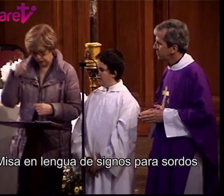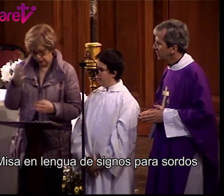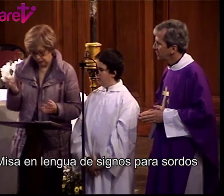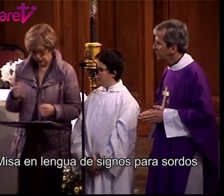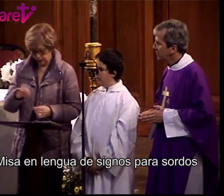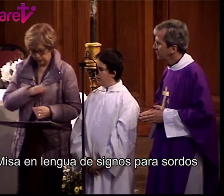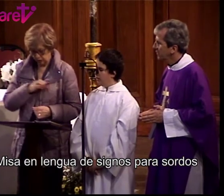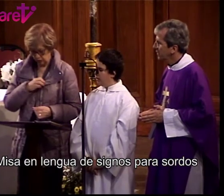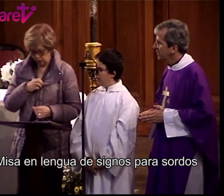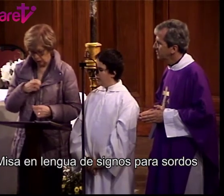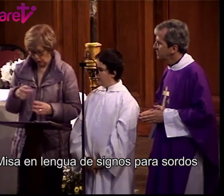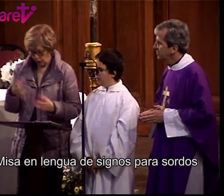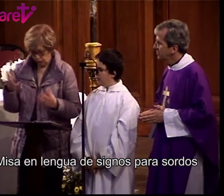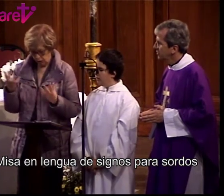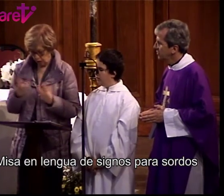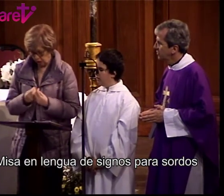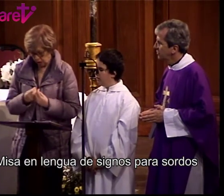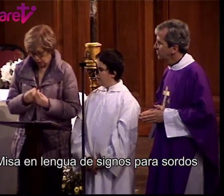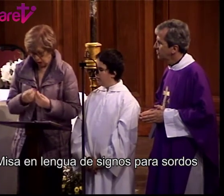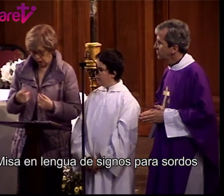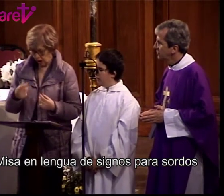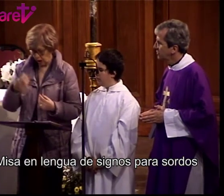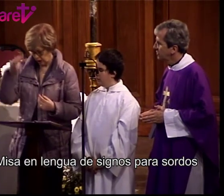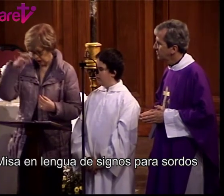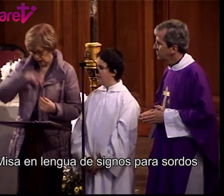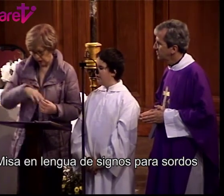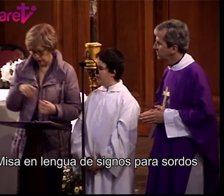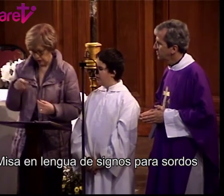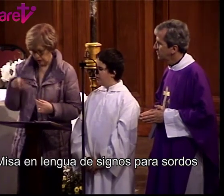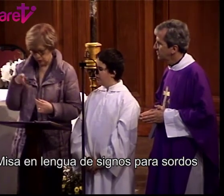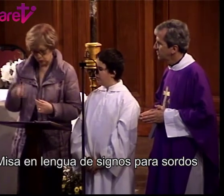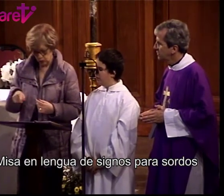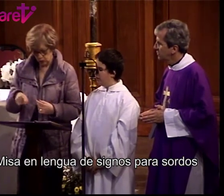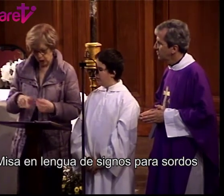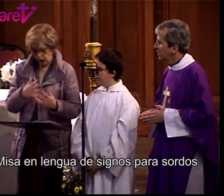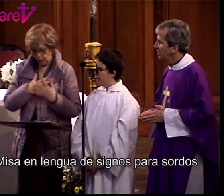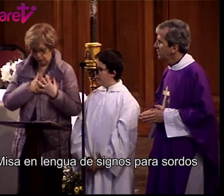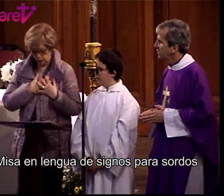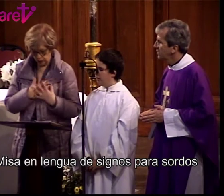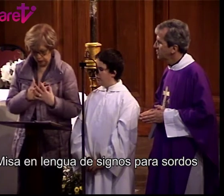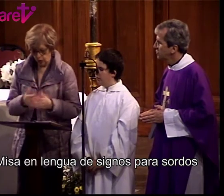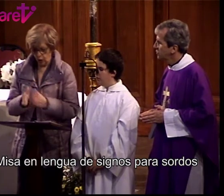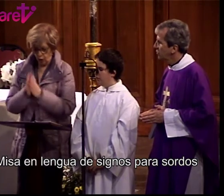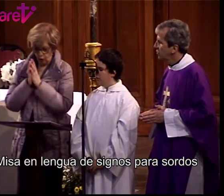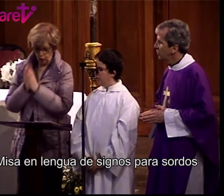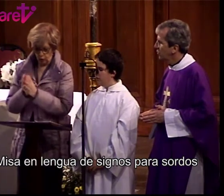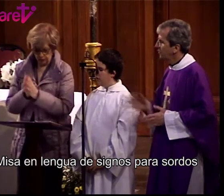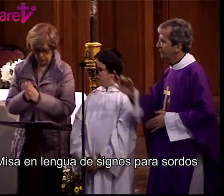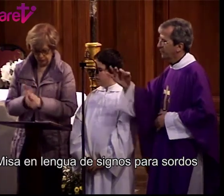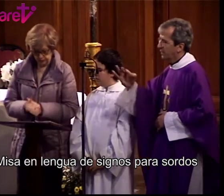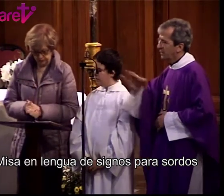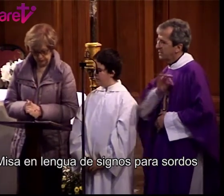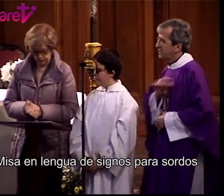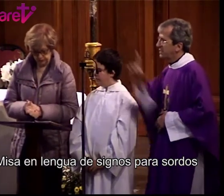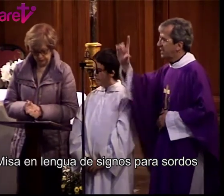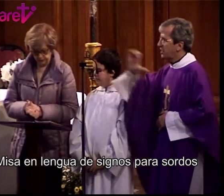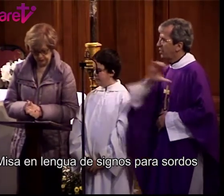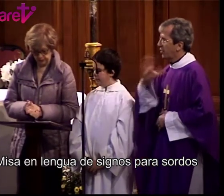bautismo, que el Señor los llene de su gracia y de su amor. Oremos. Señor,